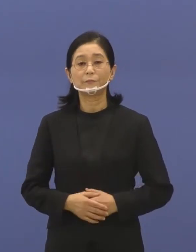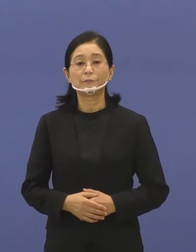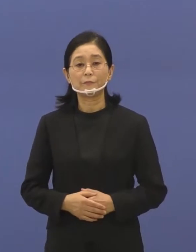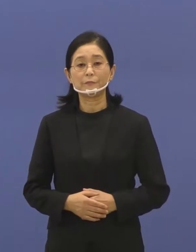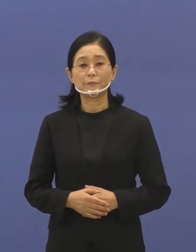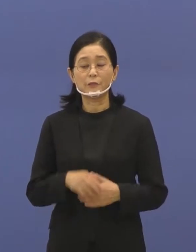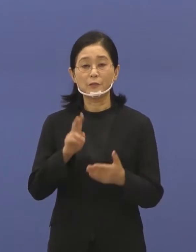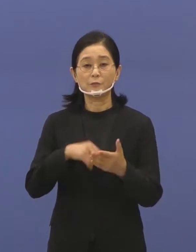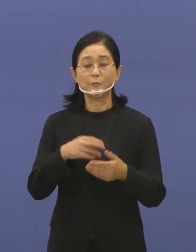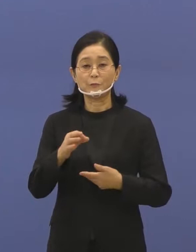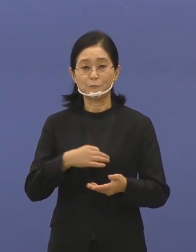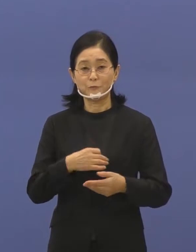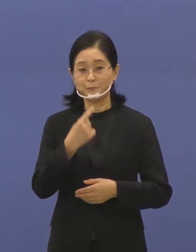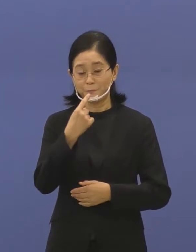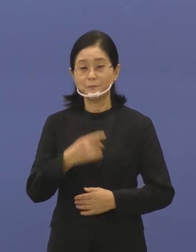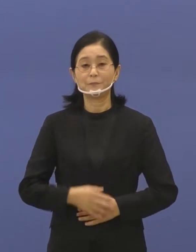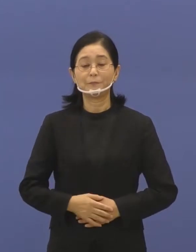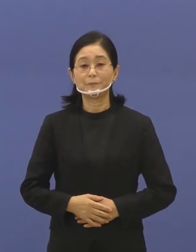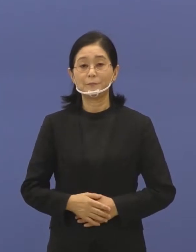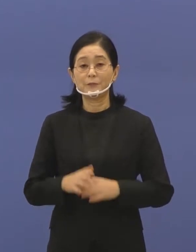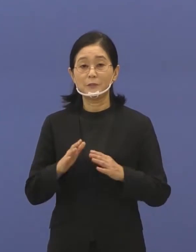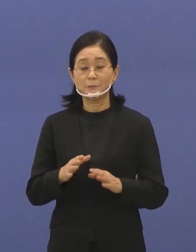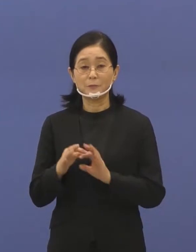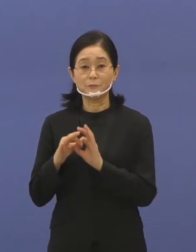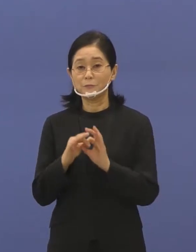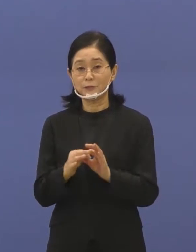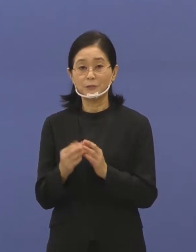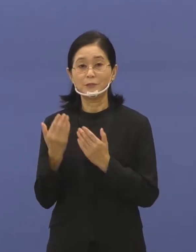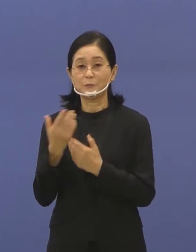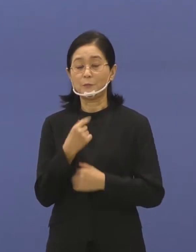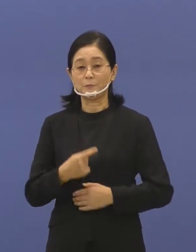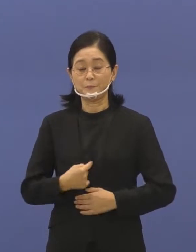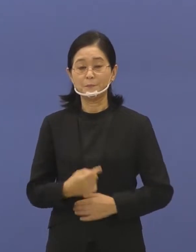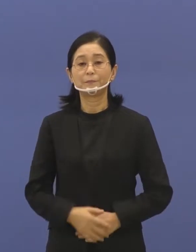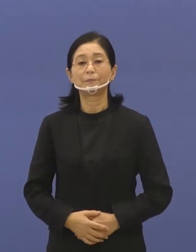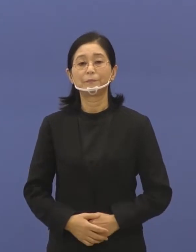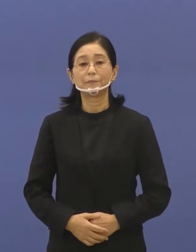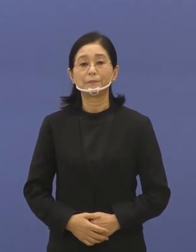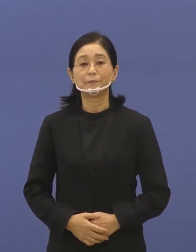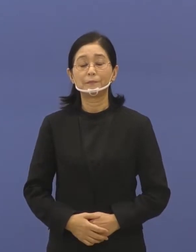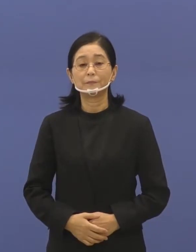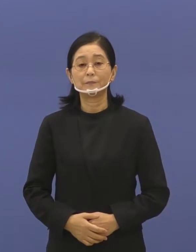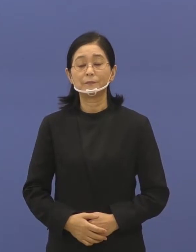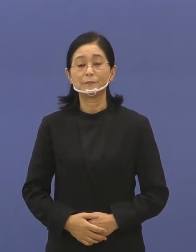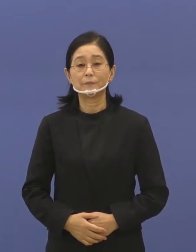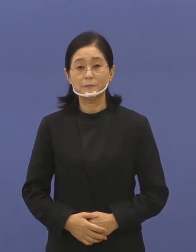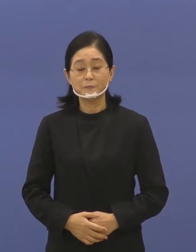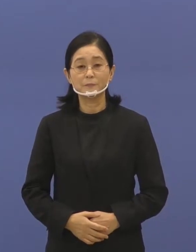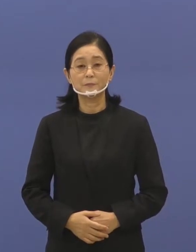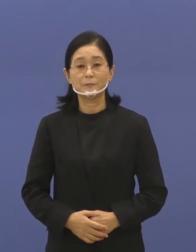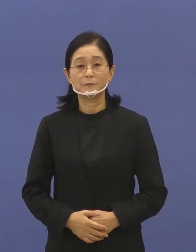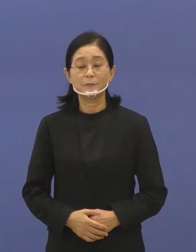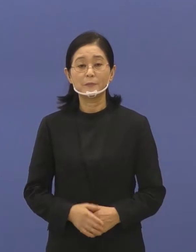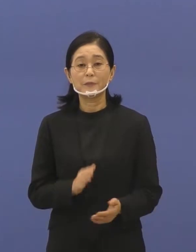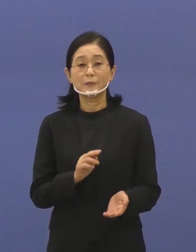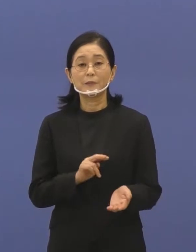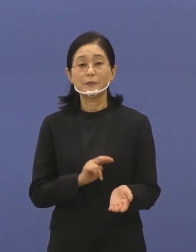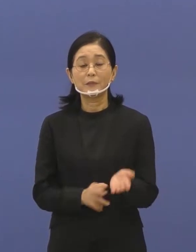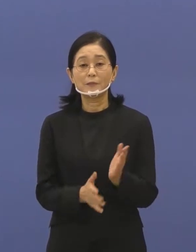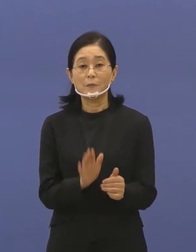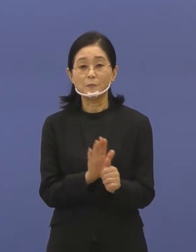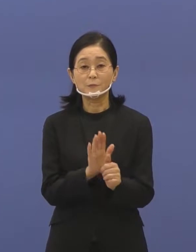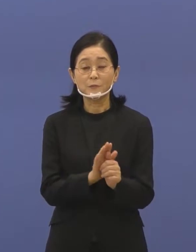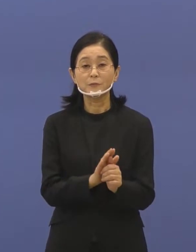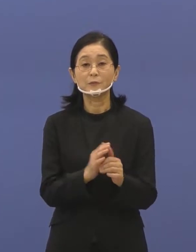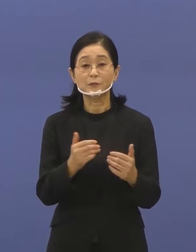読売新聞の高吉です、 はい、 今の関連でお伺いしたいですが、何かこう実際にご家族だったりの当事者の方などから